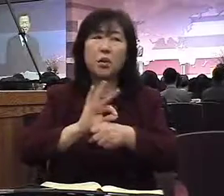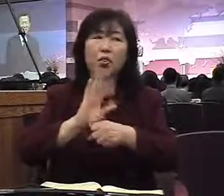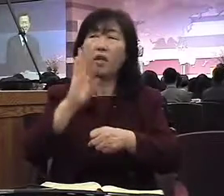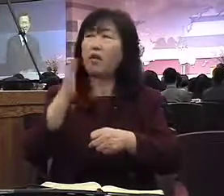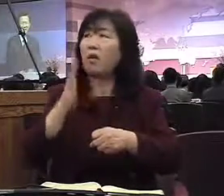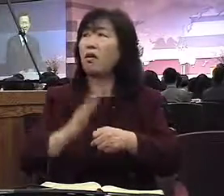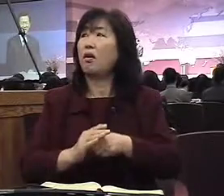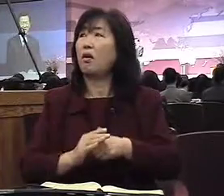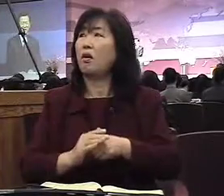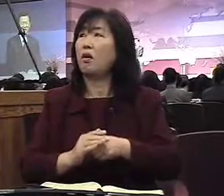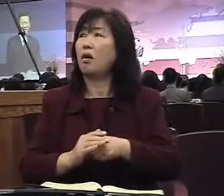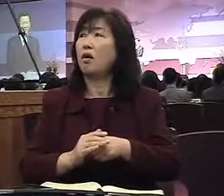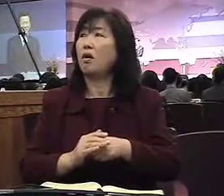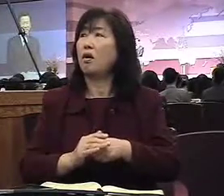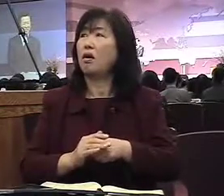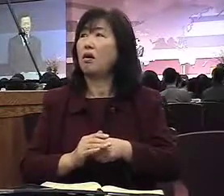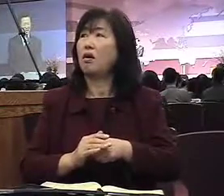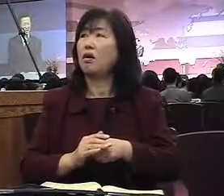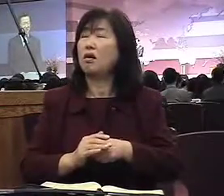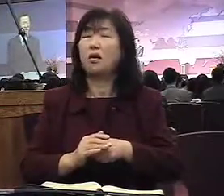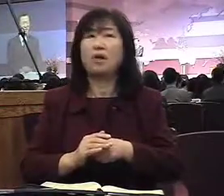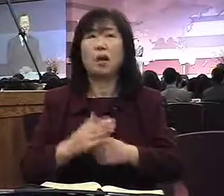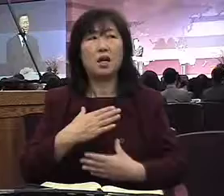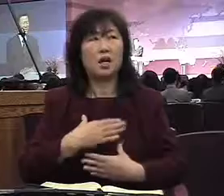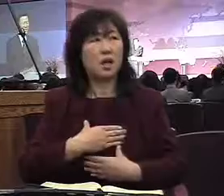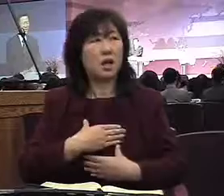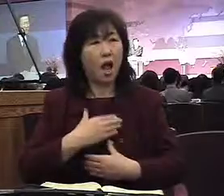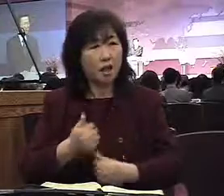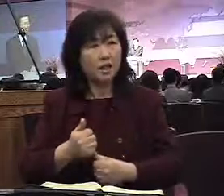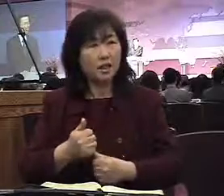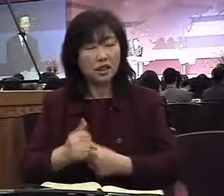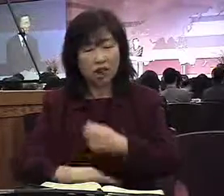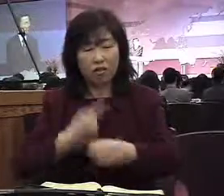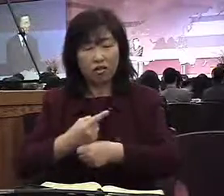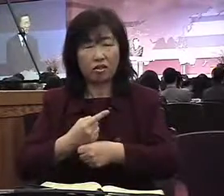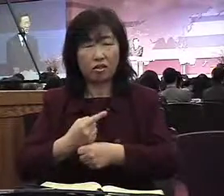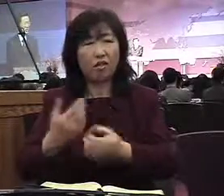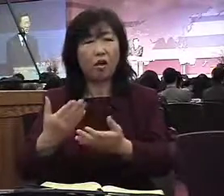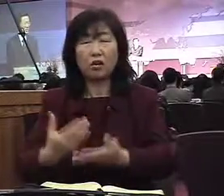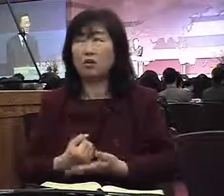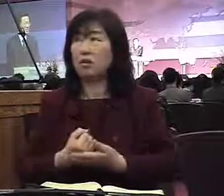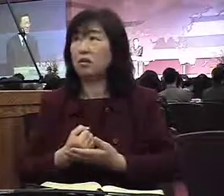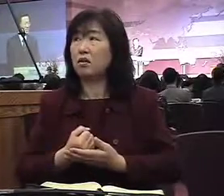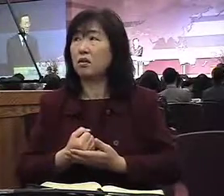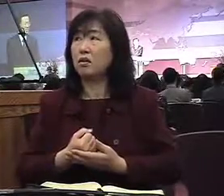만에 이렇게 안식년을 얻어서 이렇게 미국에 오게 됐습니다.